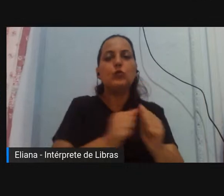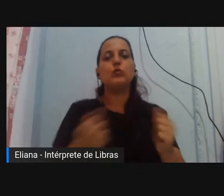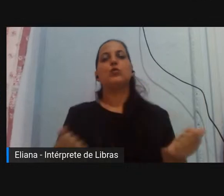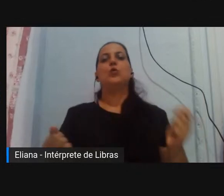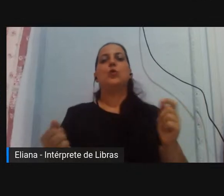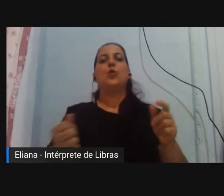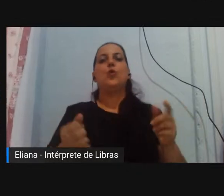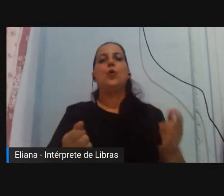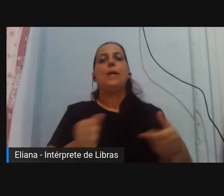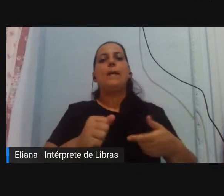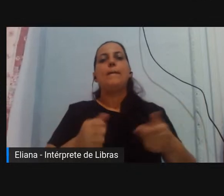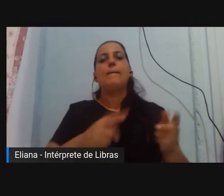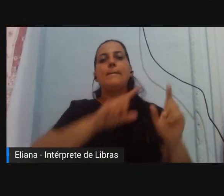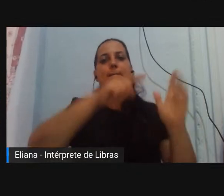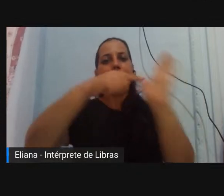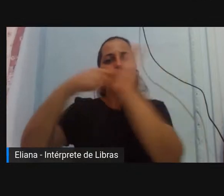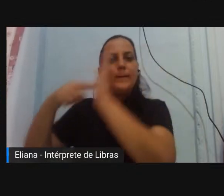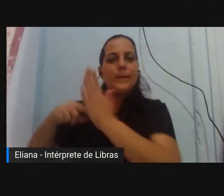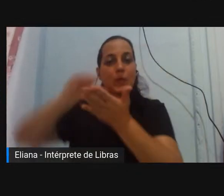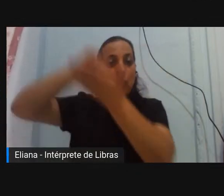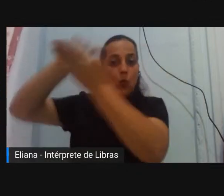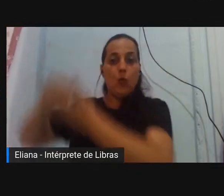consagrado na lei, inclusive,